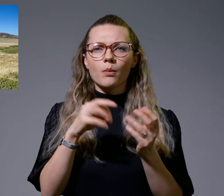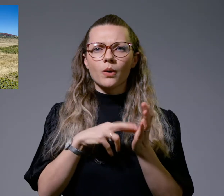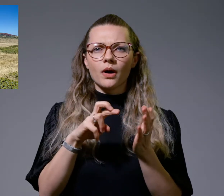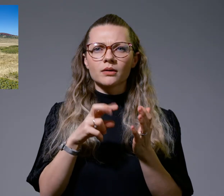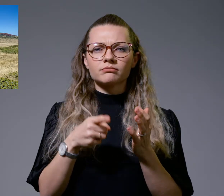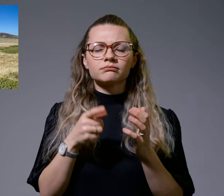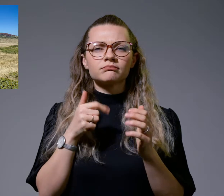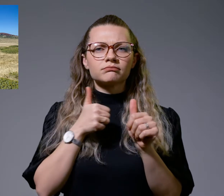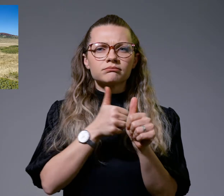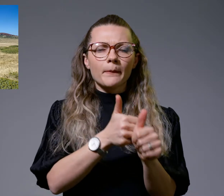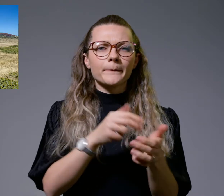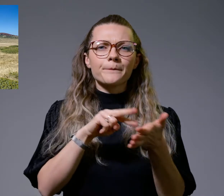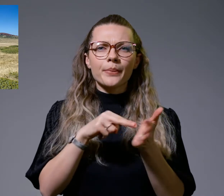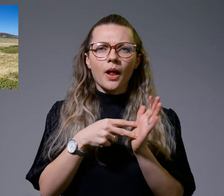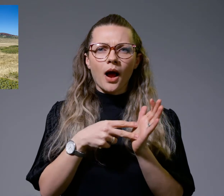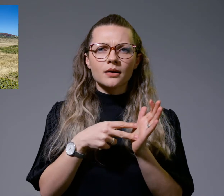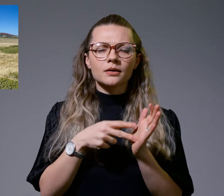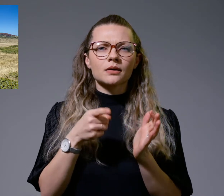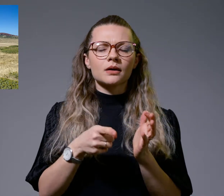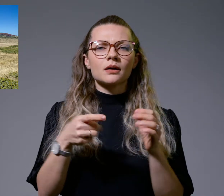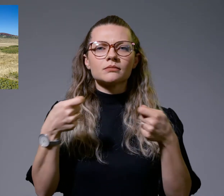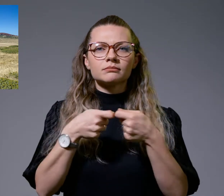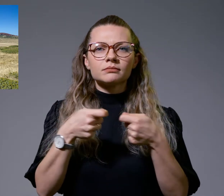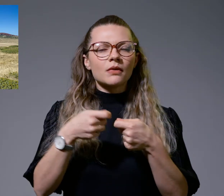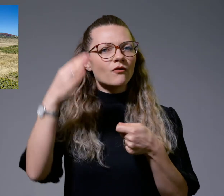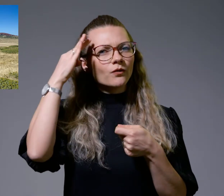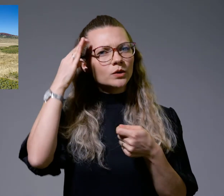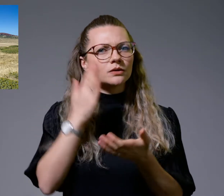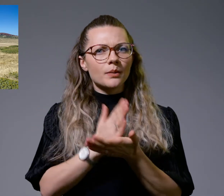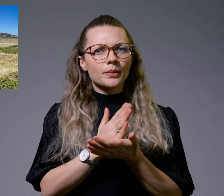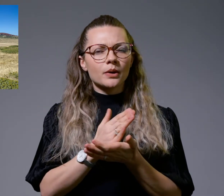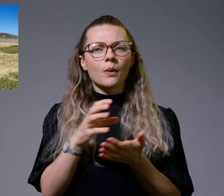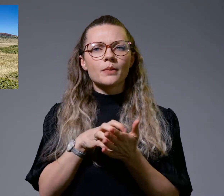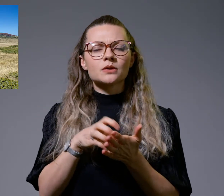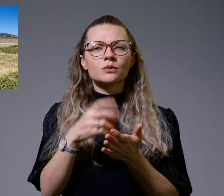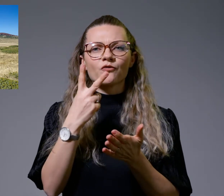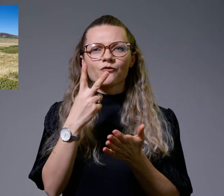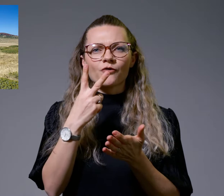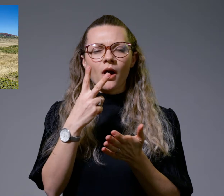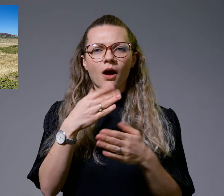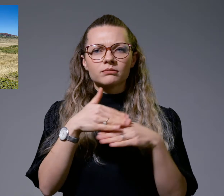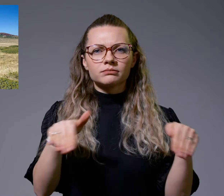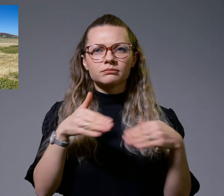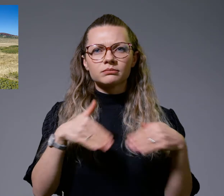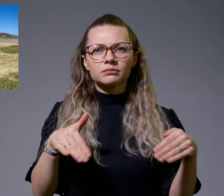планот, сојузничката војска била поставена во 2 реда, со цел откако ќе се